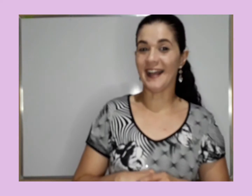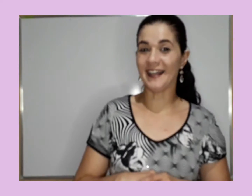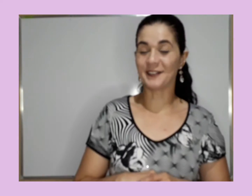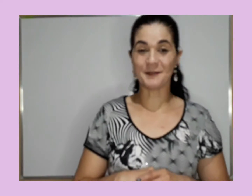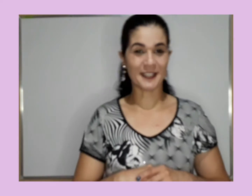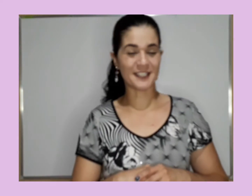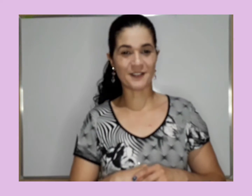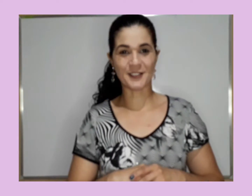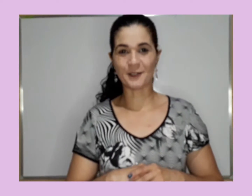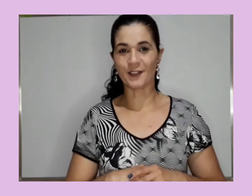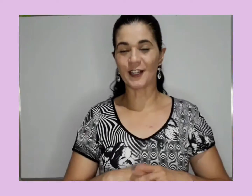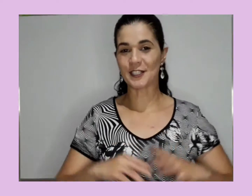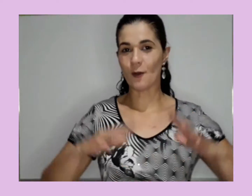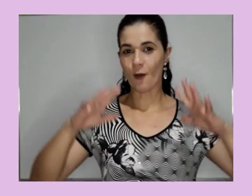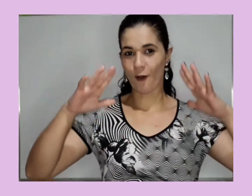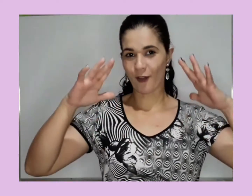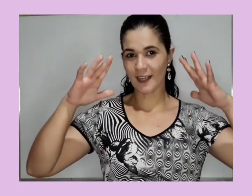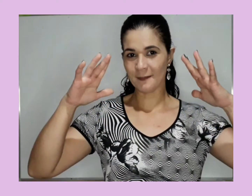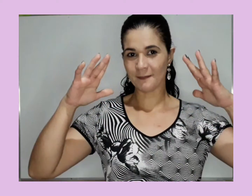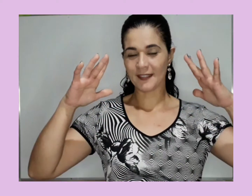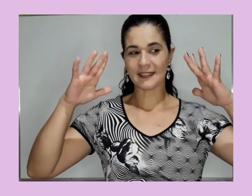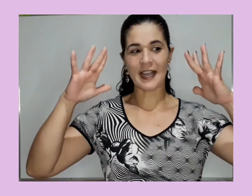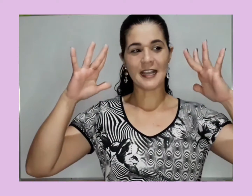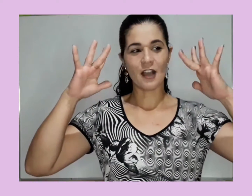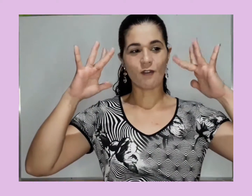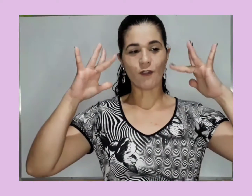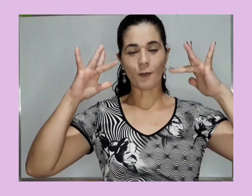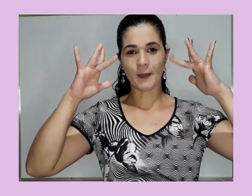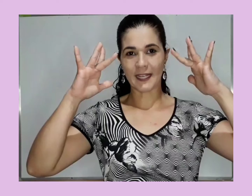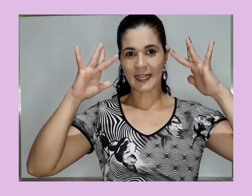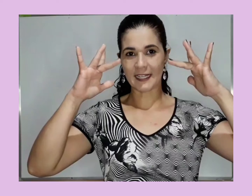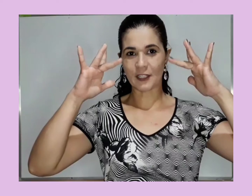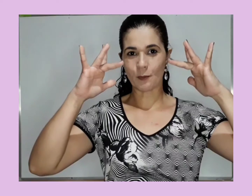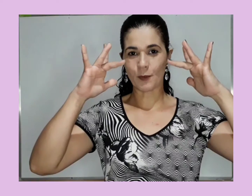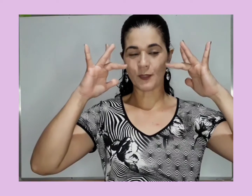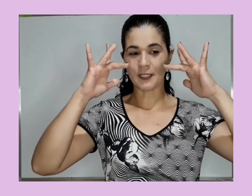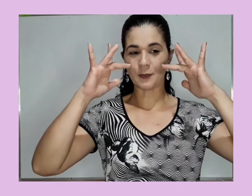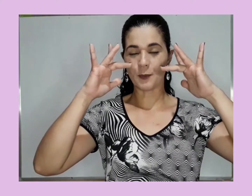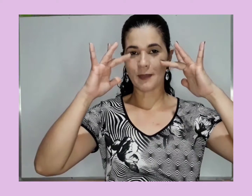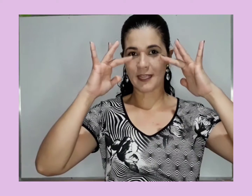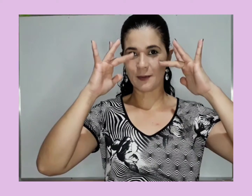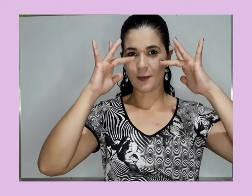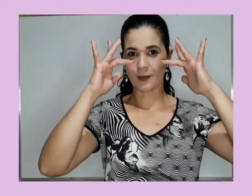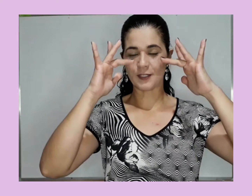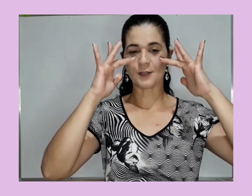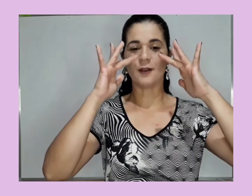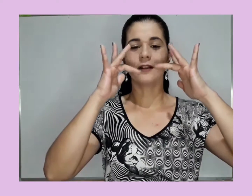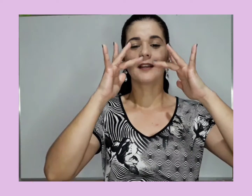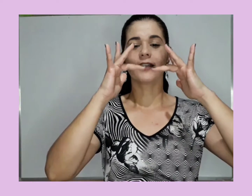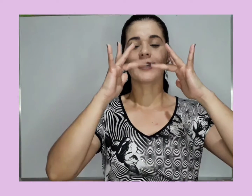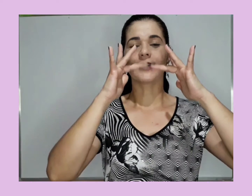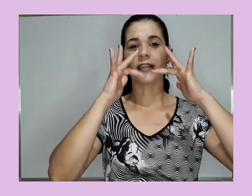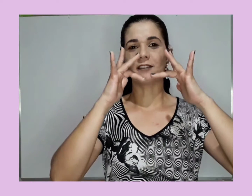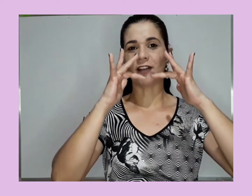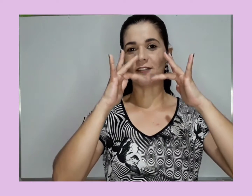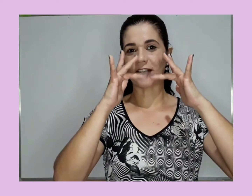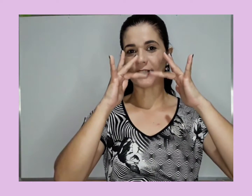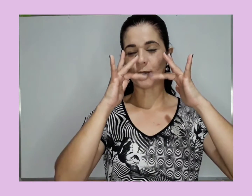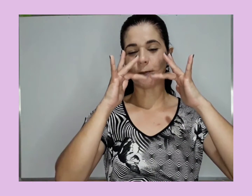namorada. Como é que a gente vai fazer a configuração? Olha, tá? Vou pegar aqui o meu dedo do meio, olha só. E ele vai ficar se topando,